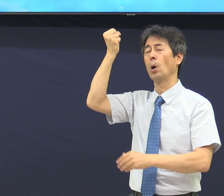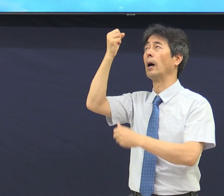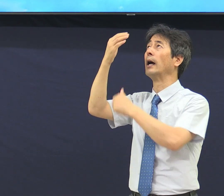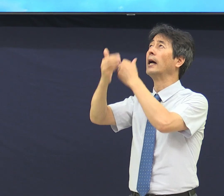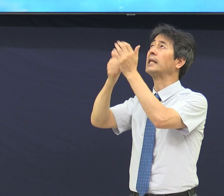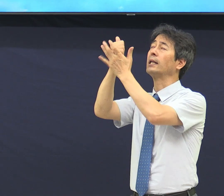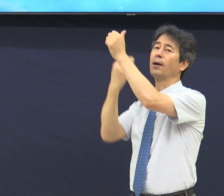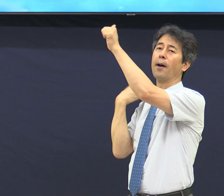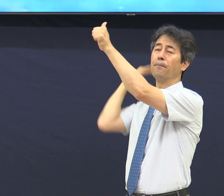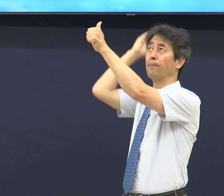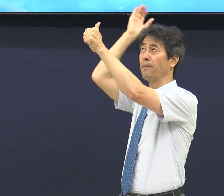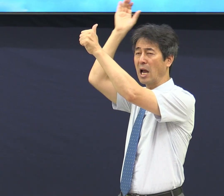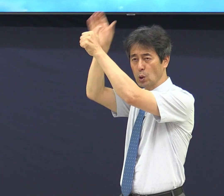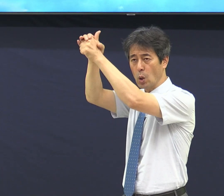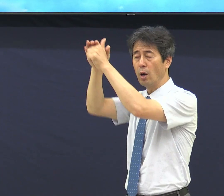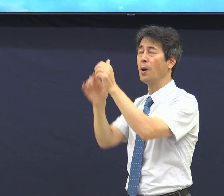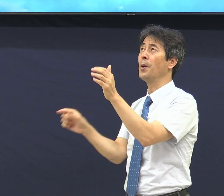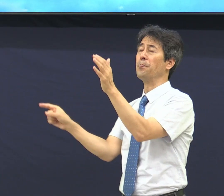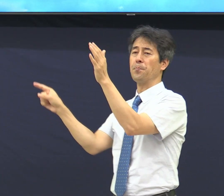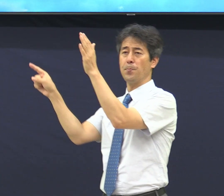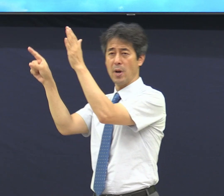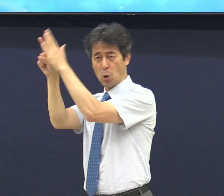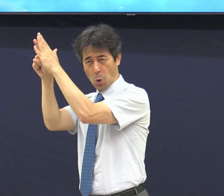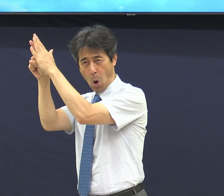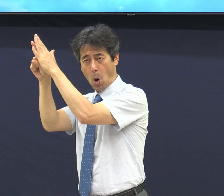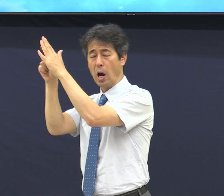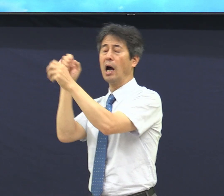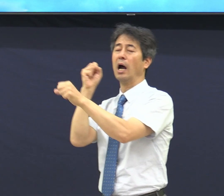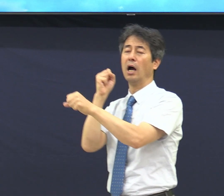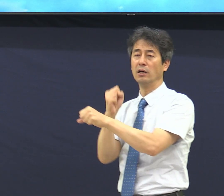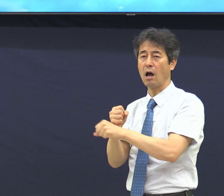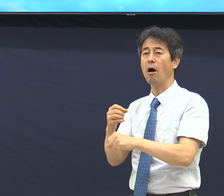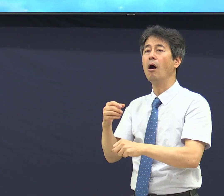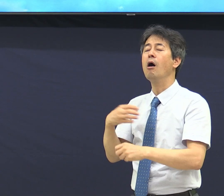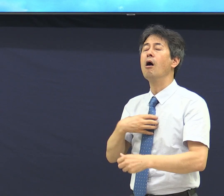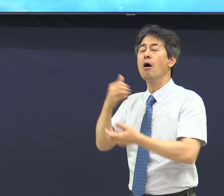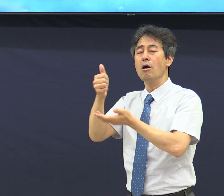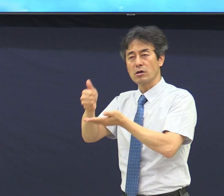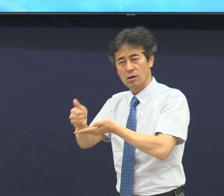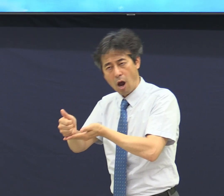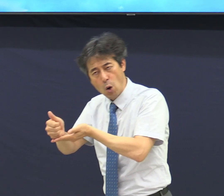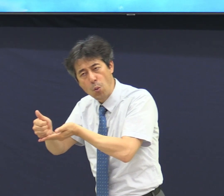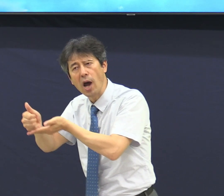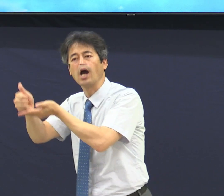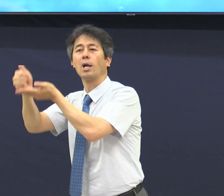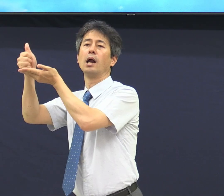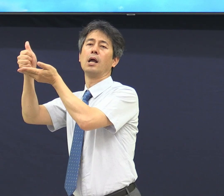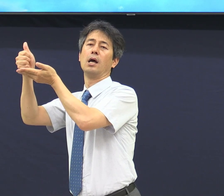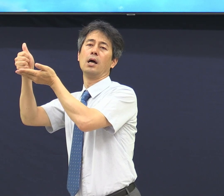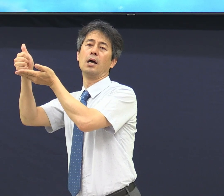하나님께서 선한 길로 이끌어 주실 것을 믿고 맡기고 믿고 경외함으로